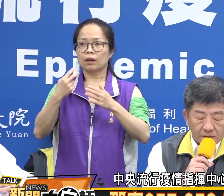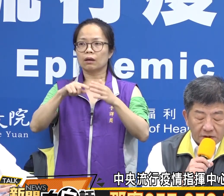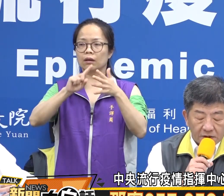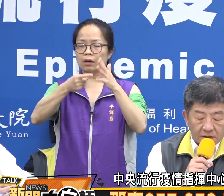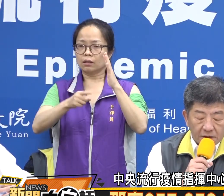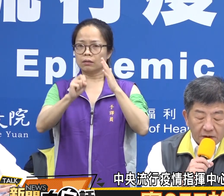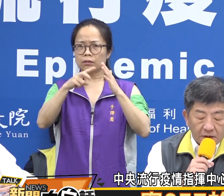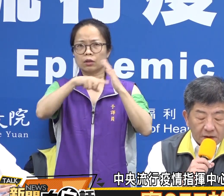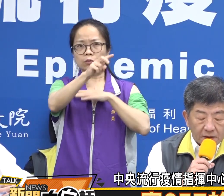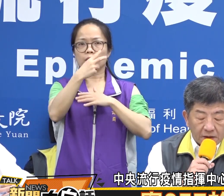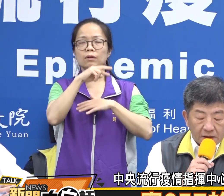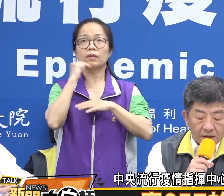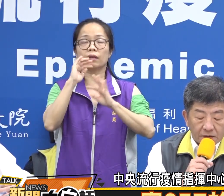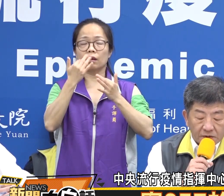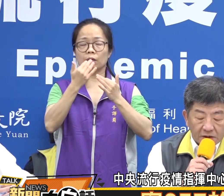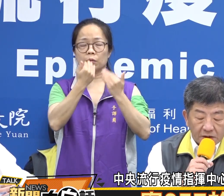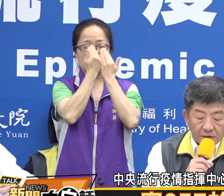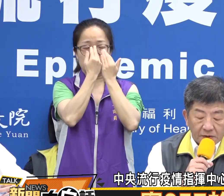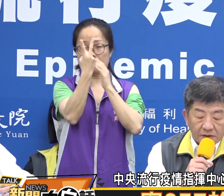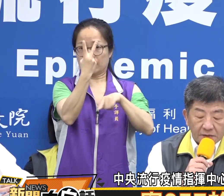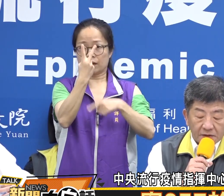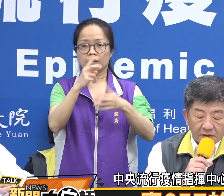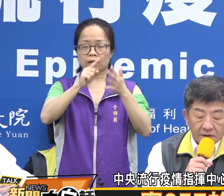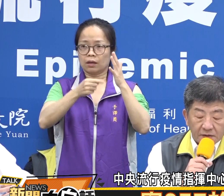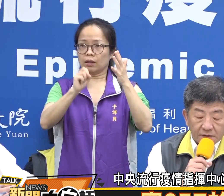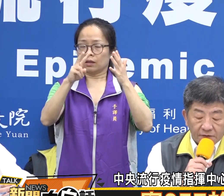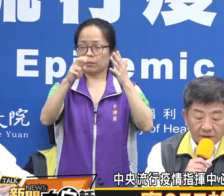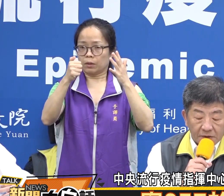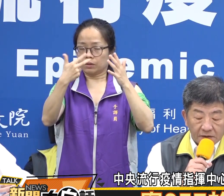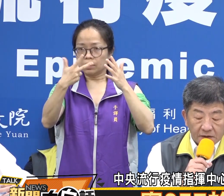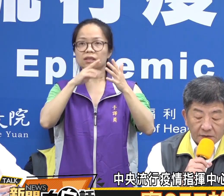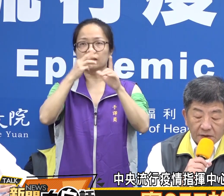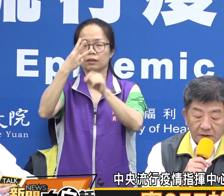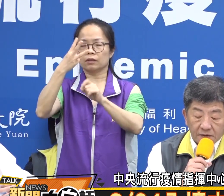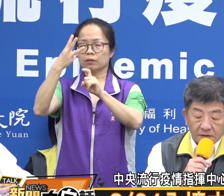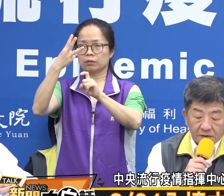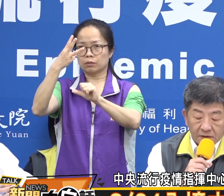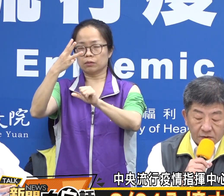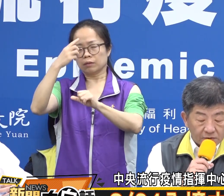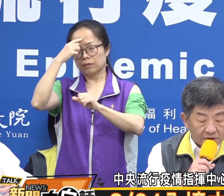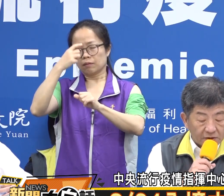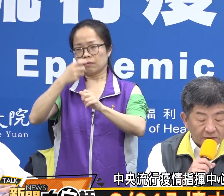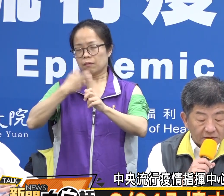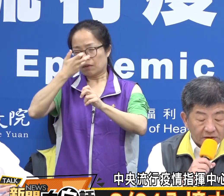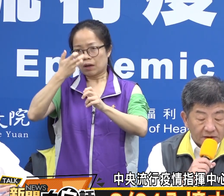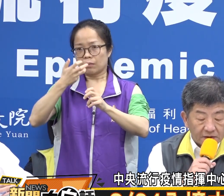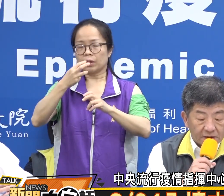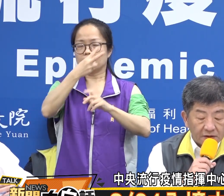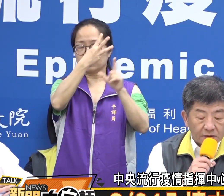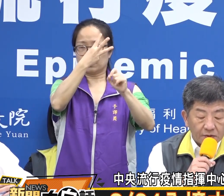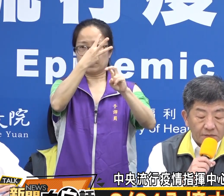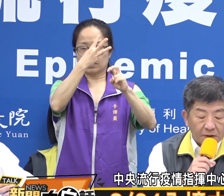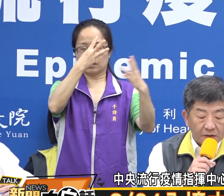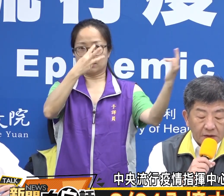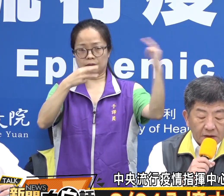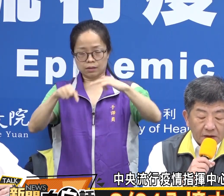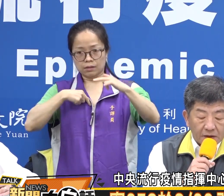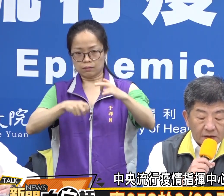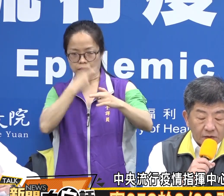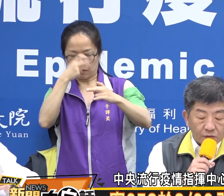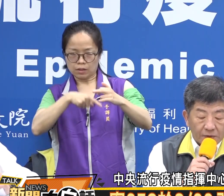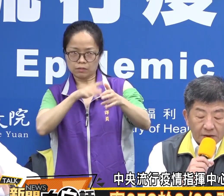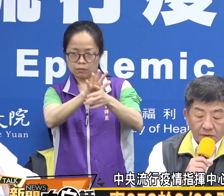同校同系，按257于3月12日发病，3月24日入境由机场采检通